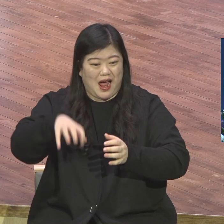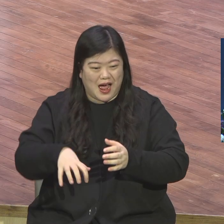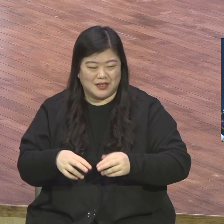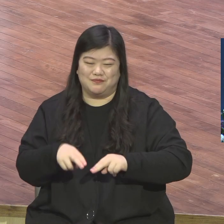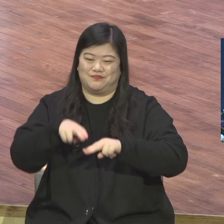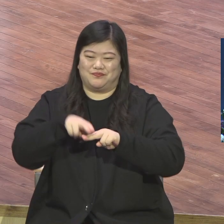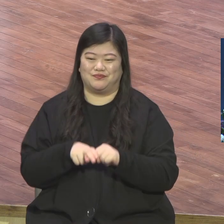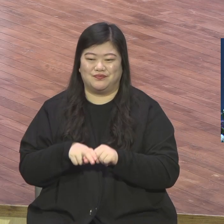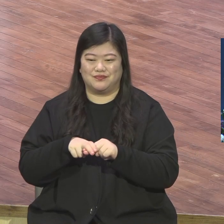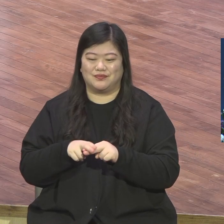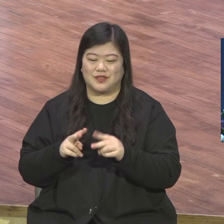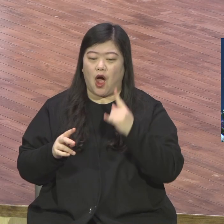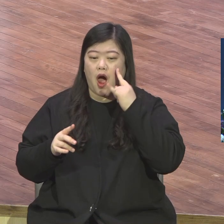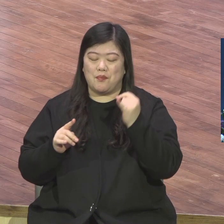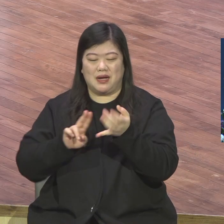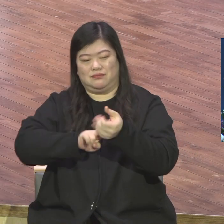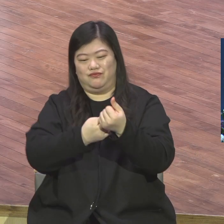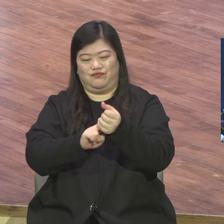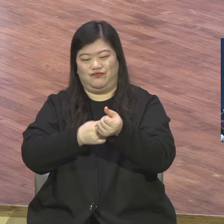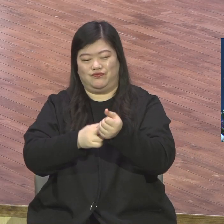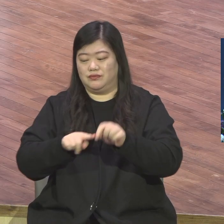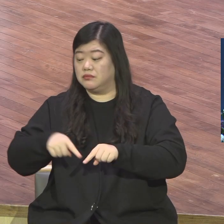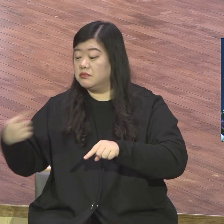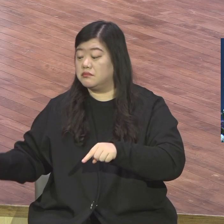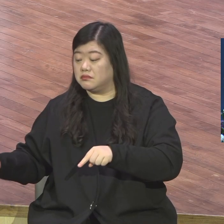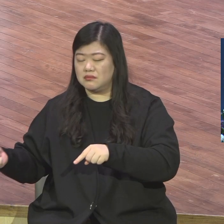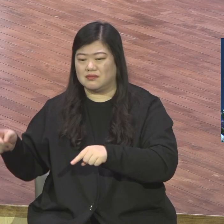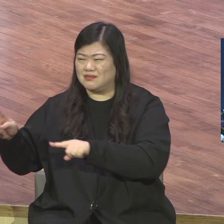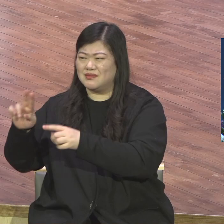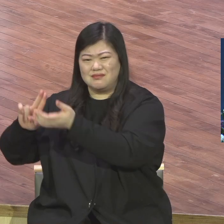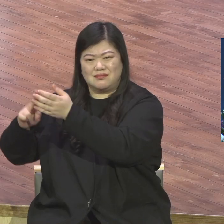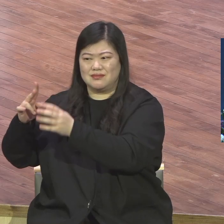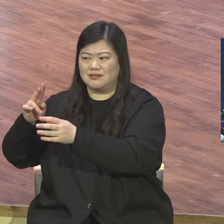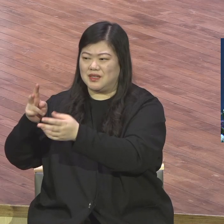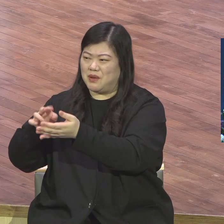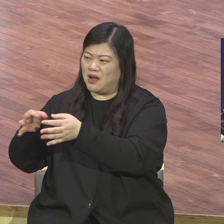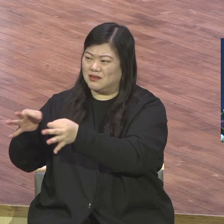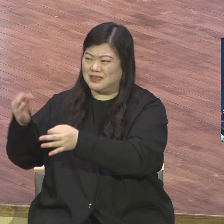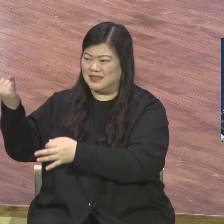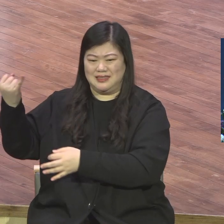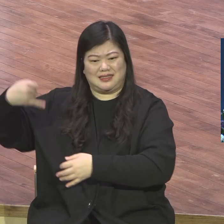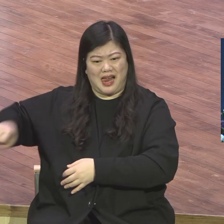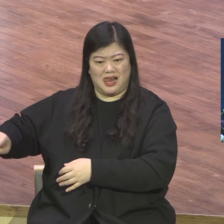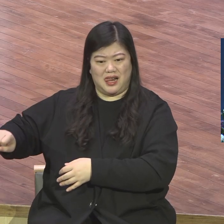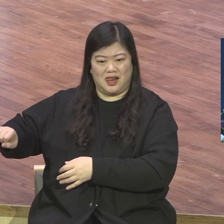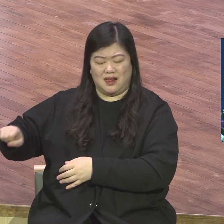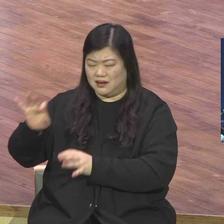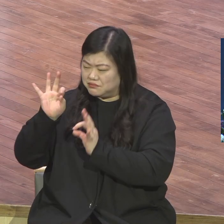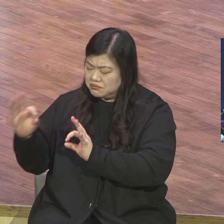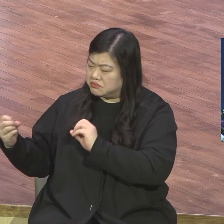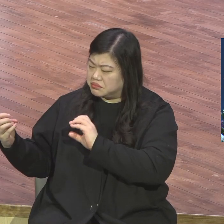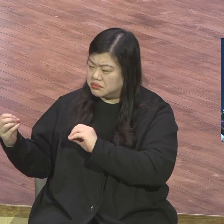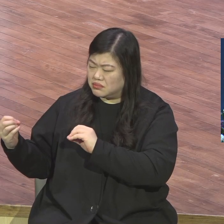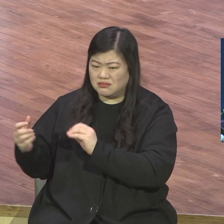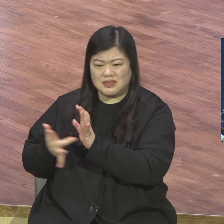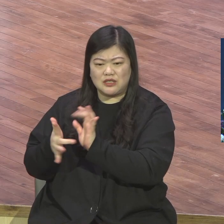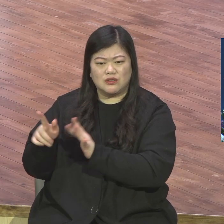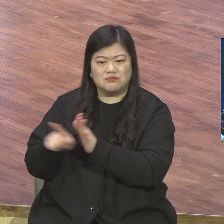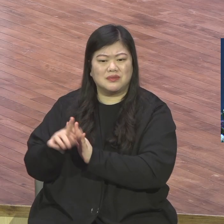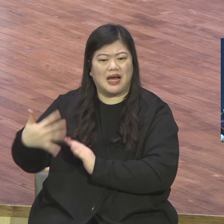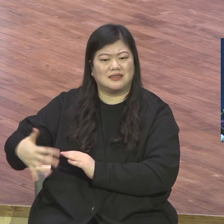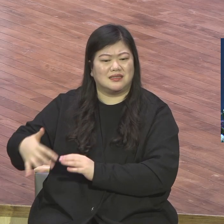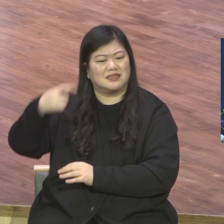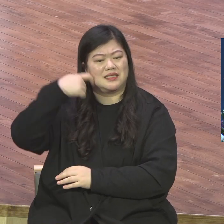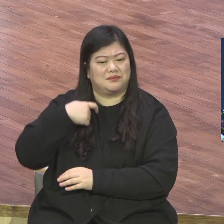말게 알아듣는다니까. 예수 영이 들어가야 그다음 말을 알아듣지. 그때 말로 다 변할 수 평안이 쫙